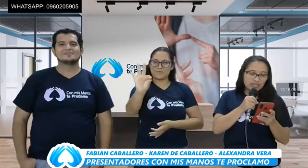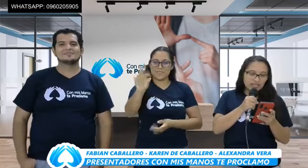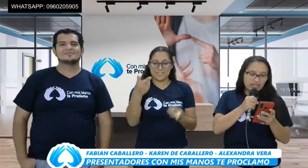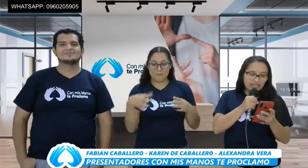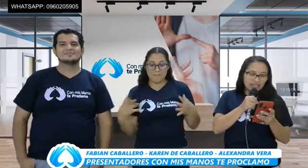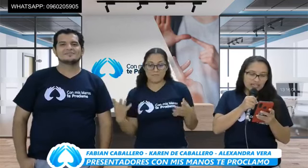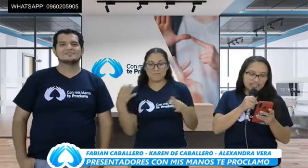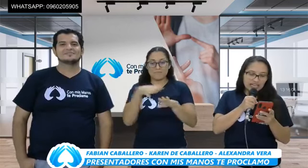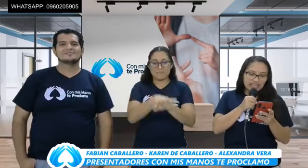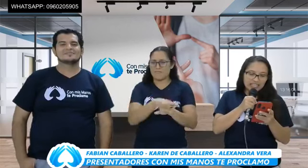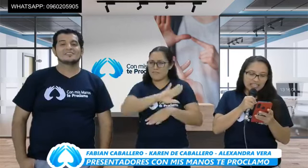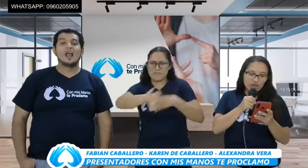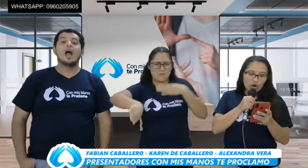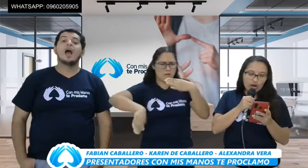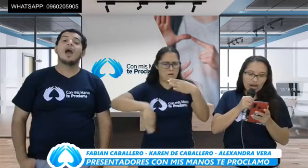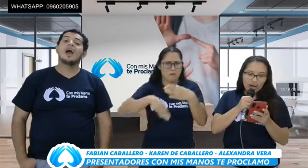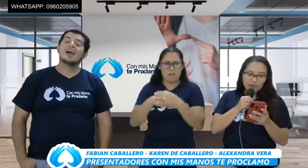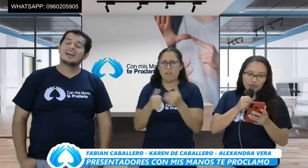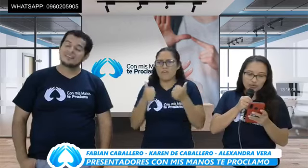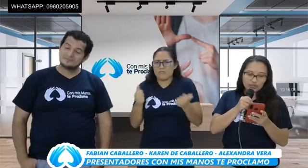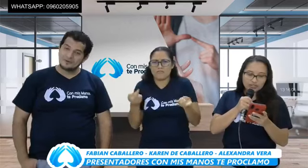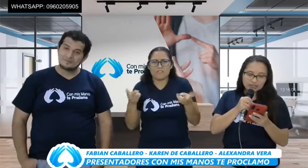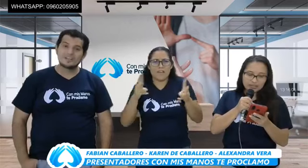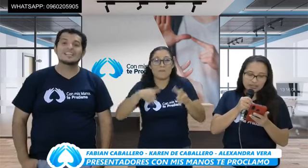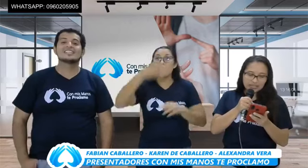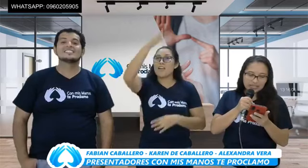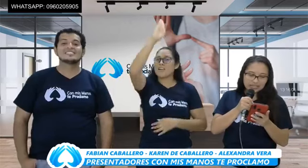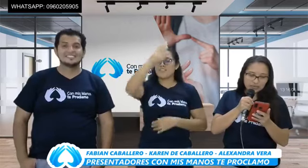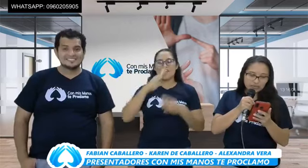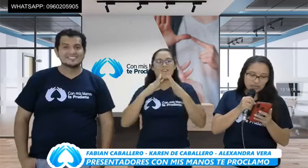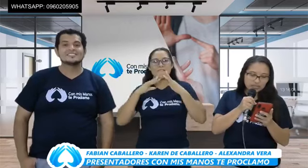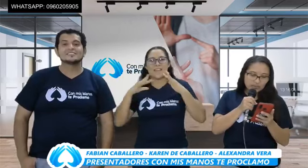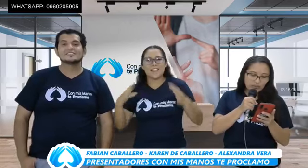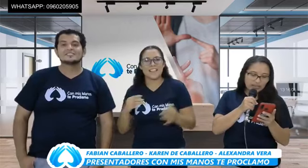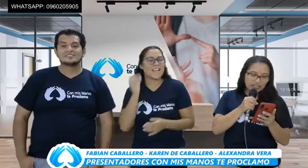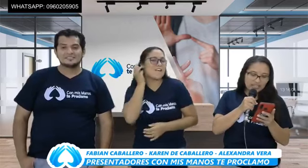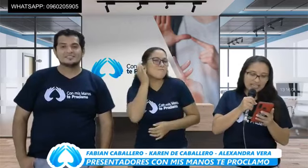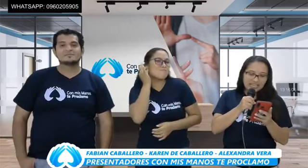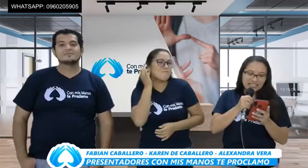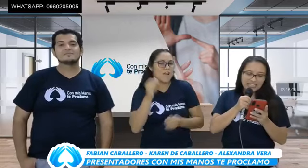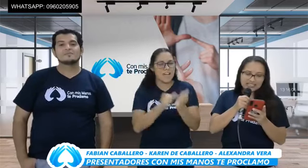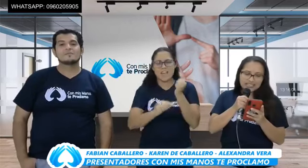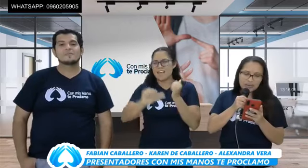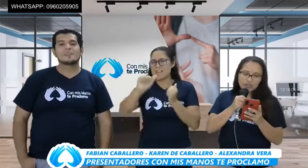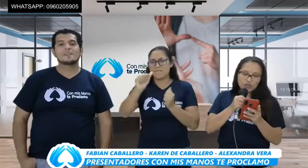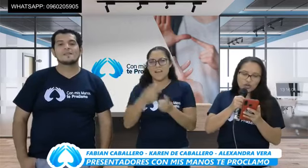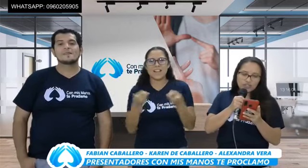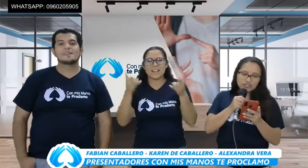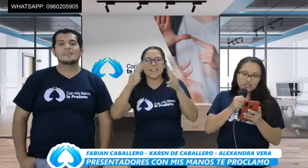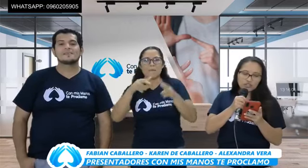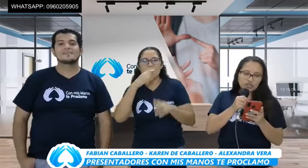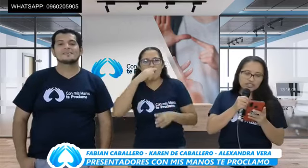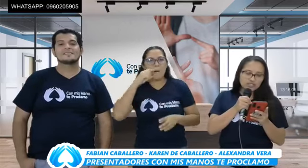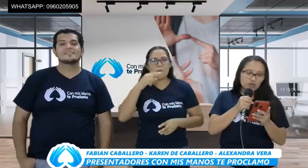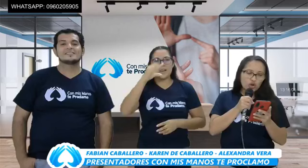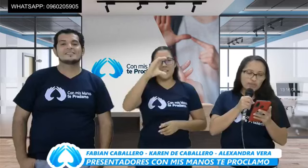se une Jacqueline Ocampo. Dios les bendiga y también nos dice por aquí Cristian Briones, Dios les colme